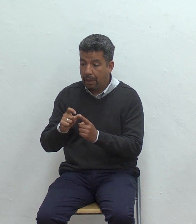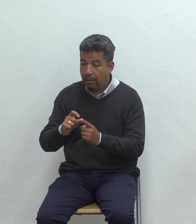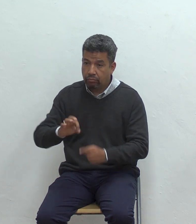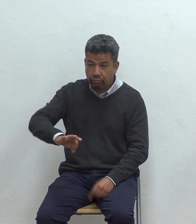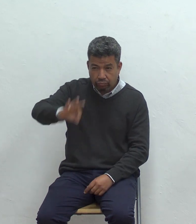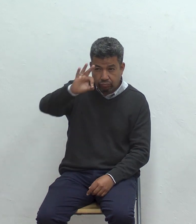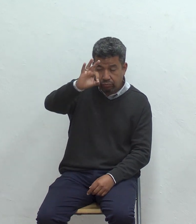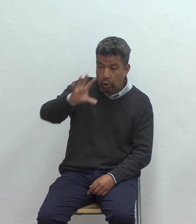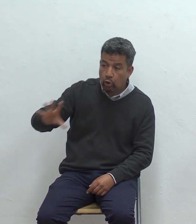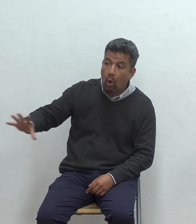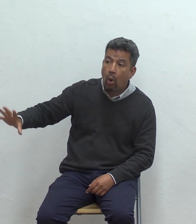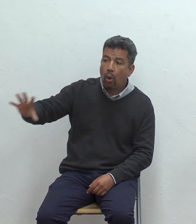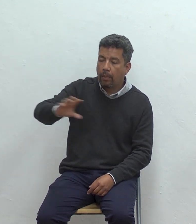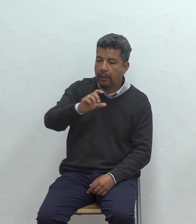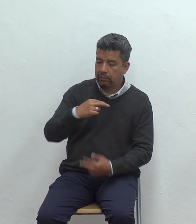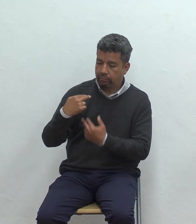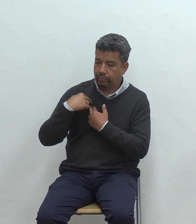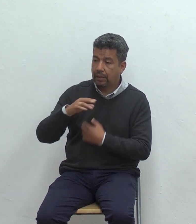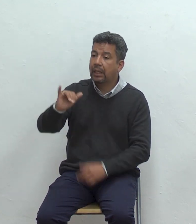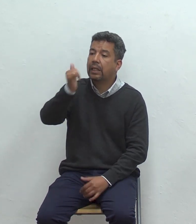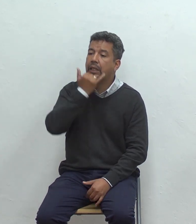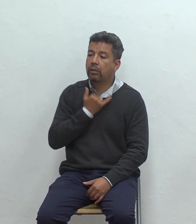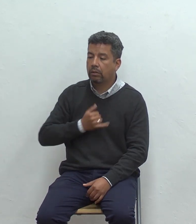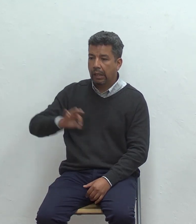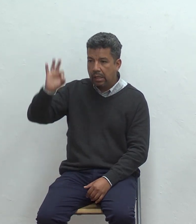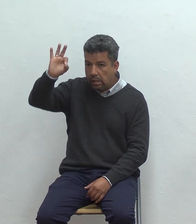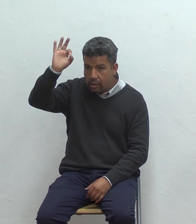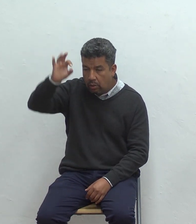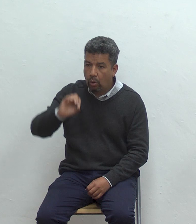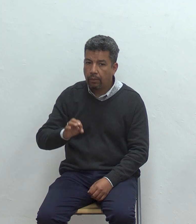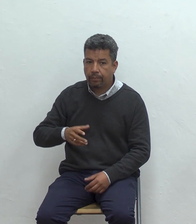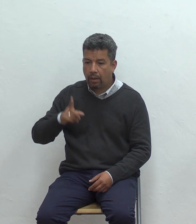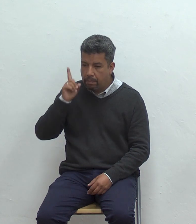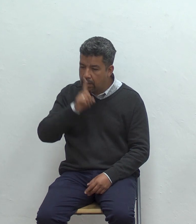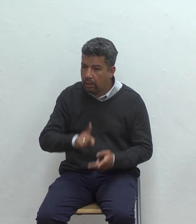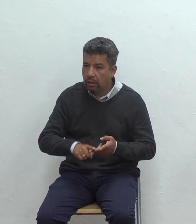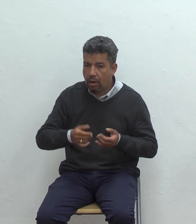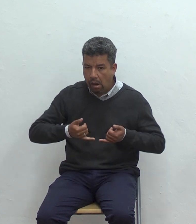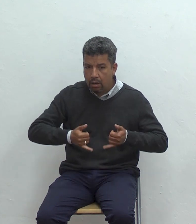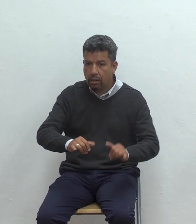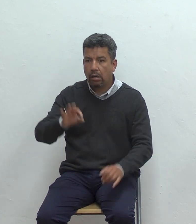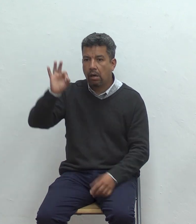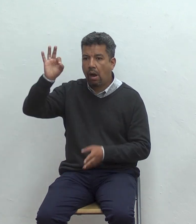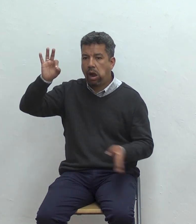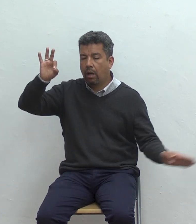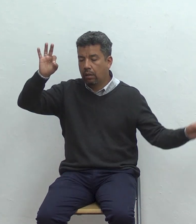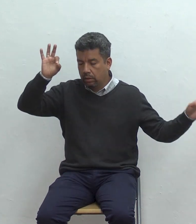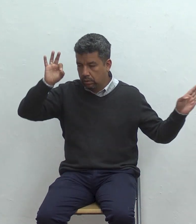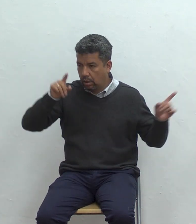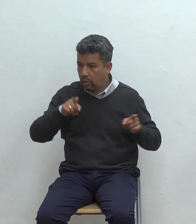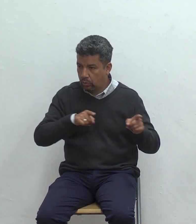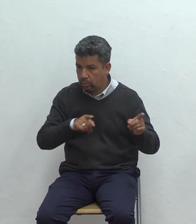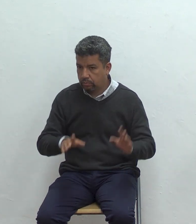de Dios, todas las personas se equivocan o engañan o mienten o desvían.